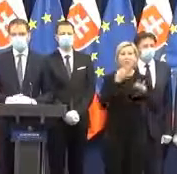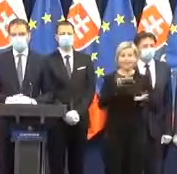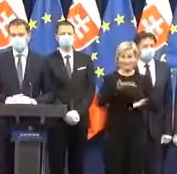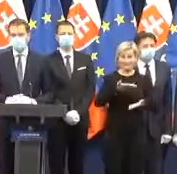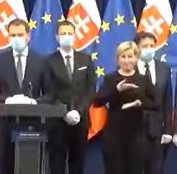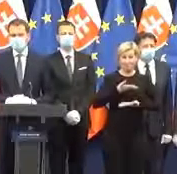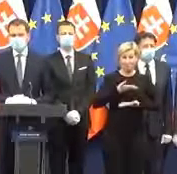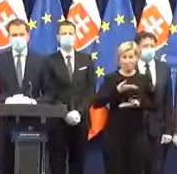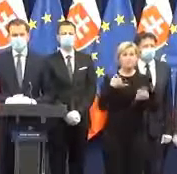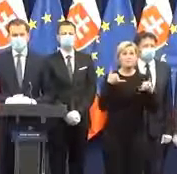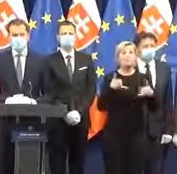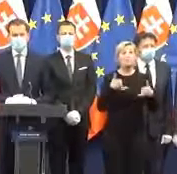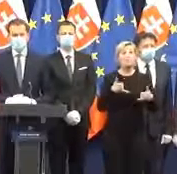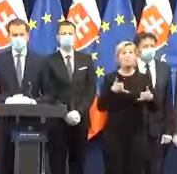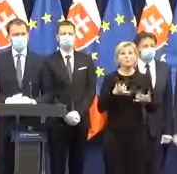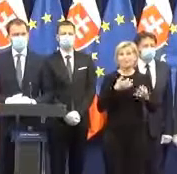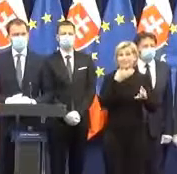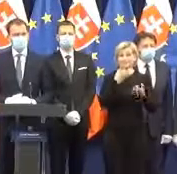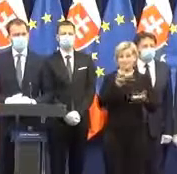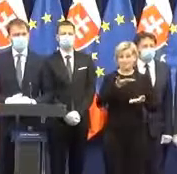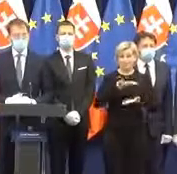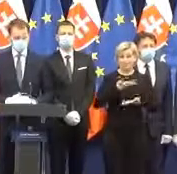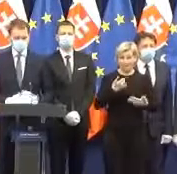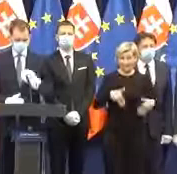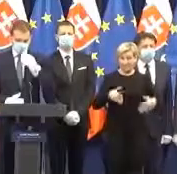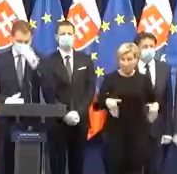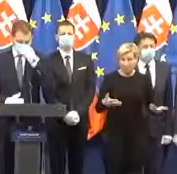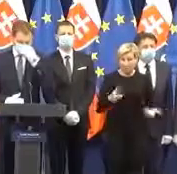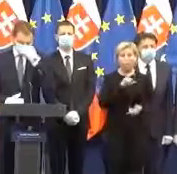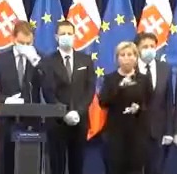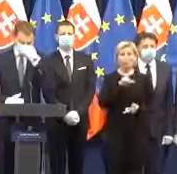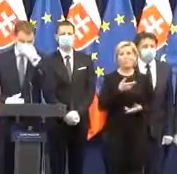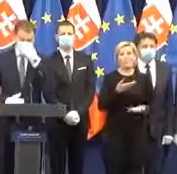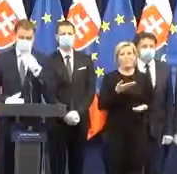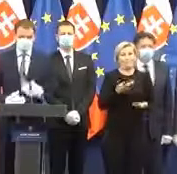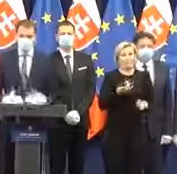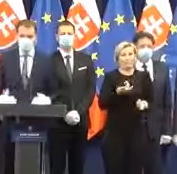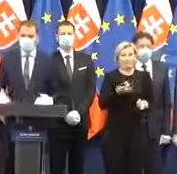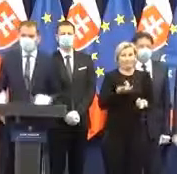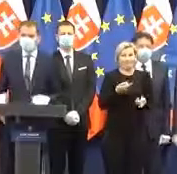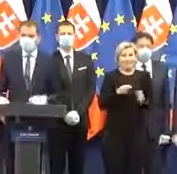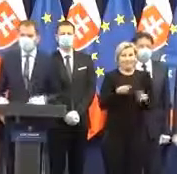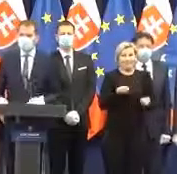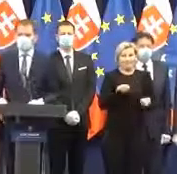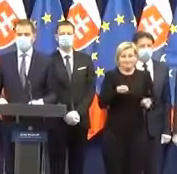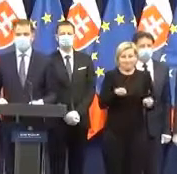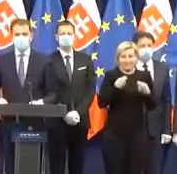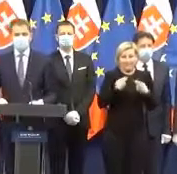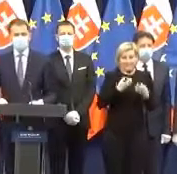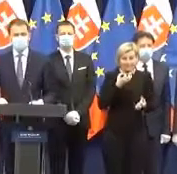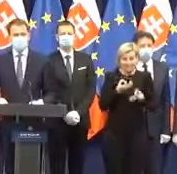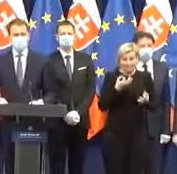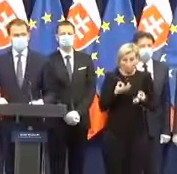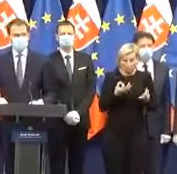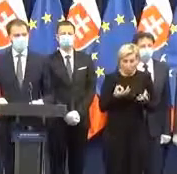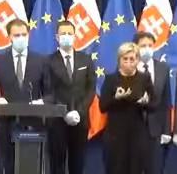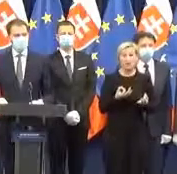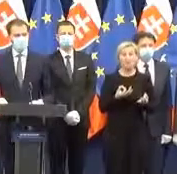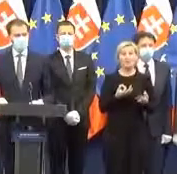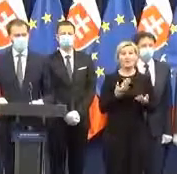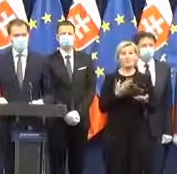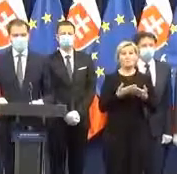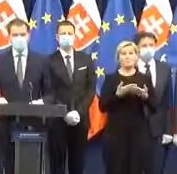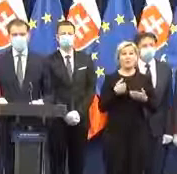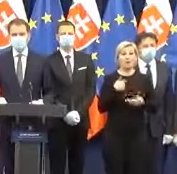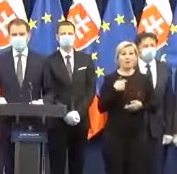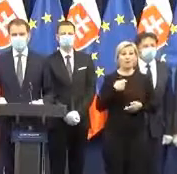ani nevedeli, lebo sme od tých informácií boli odstrihnutí. Ale ak chcete robiť akékoľvek rozhodnutia, tak potrebujete mať